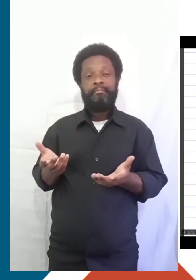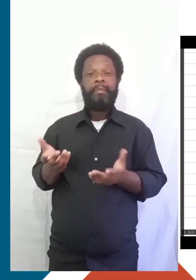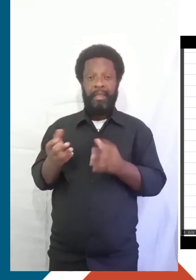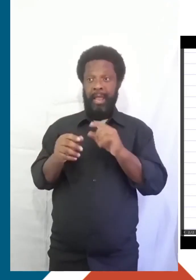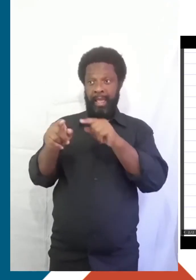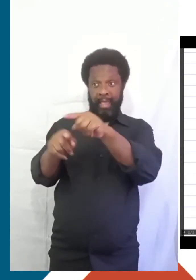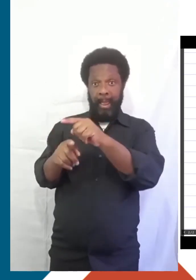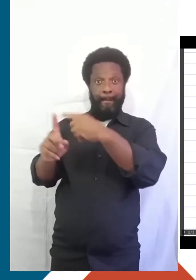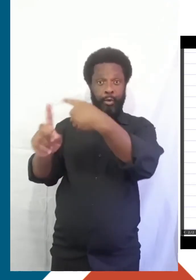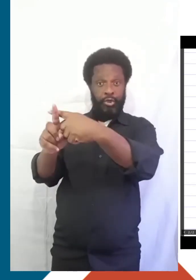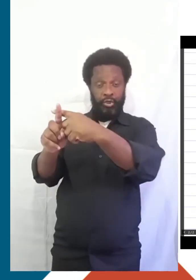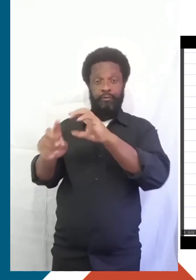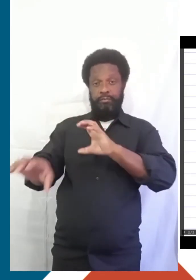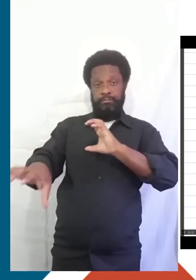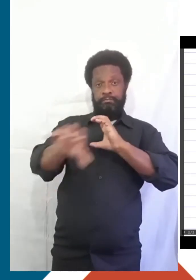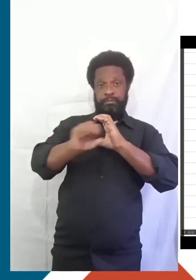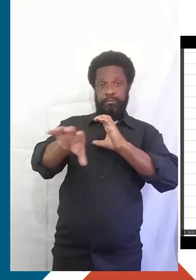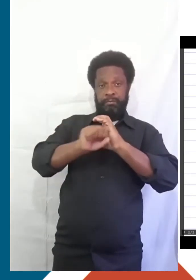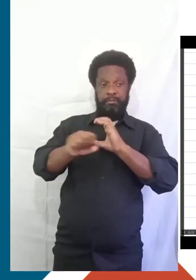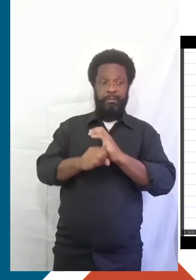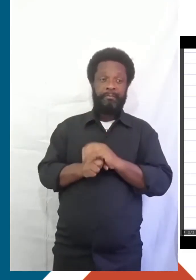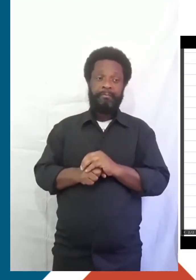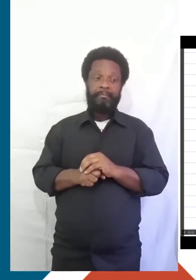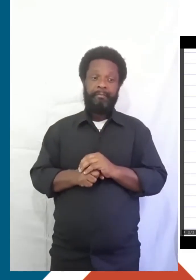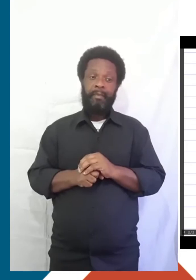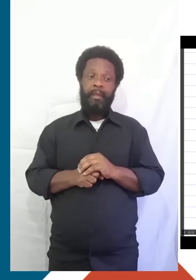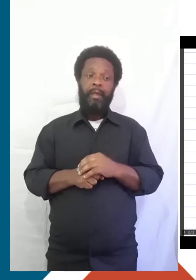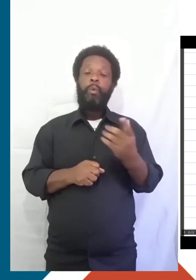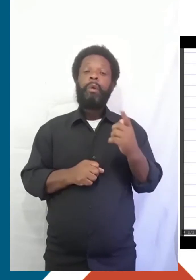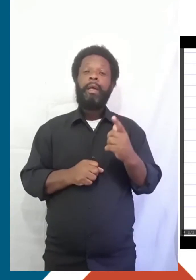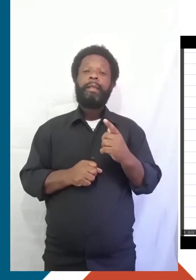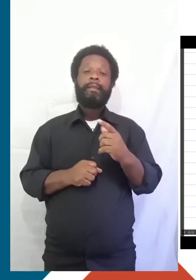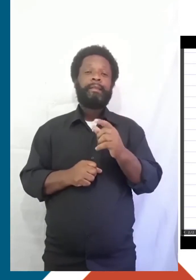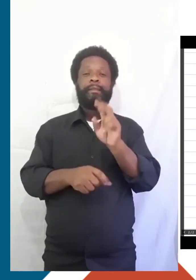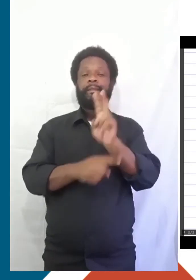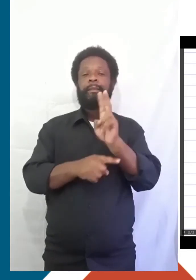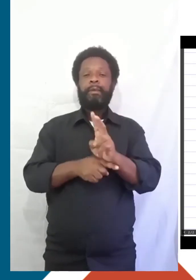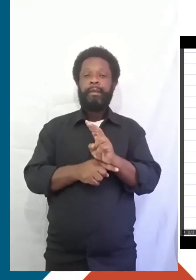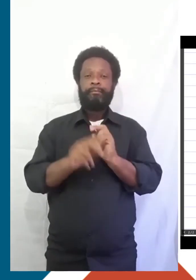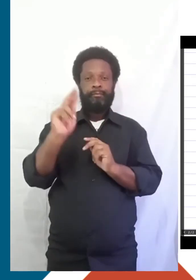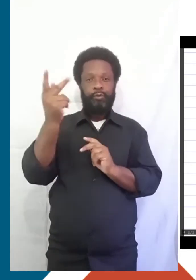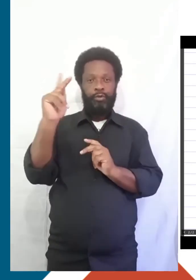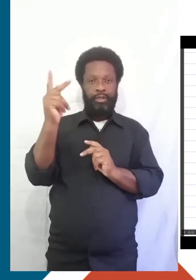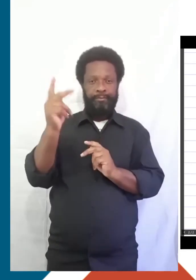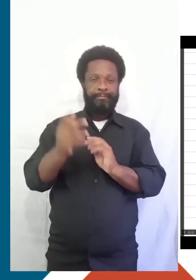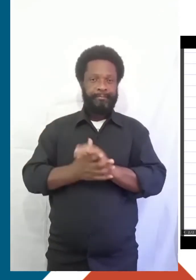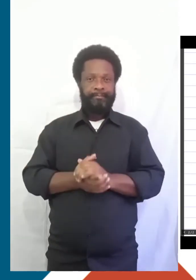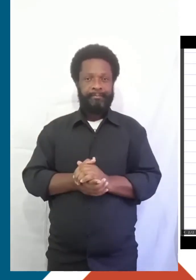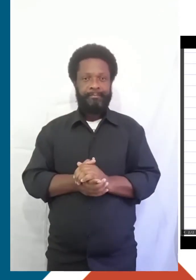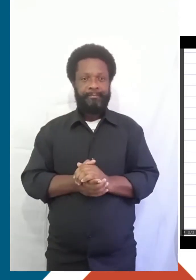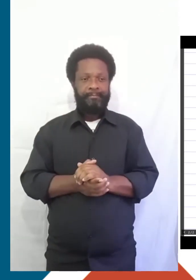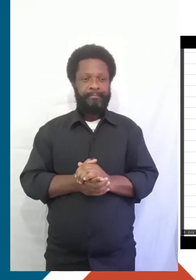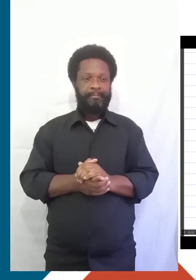quê? Positivos, representados aqui pelos átomos de